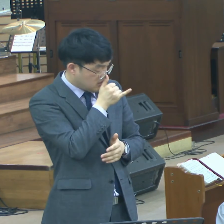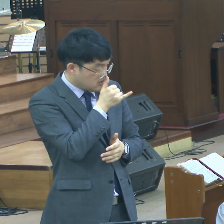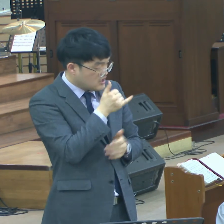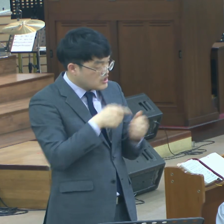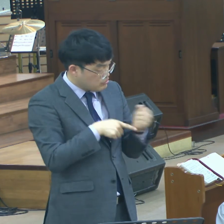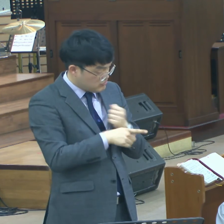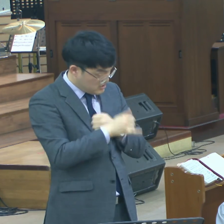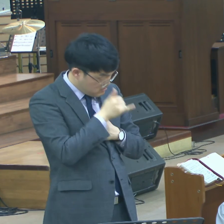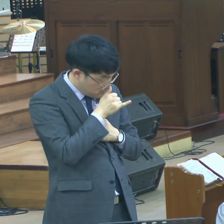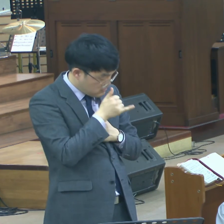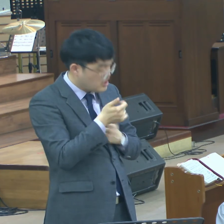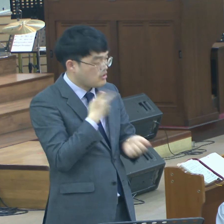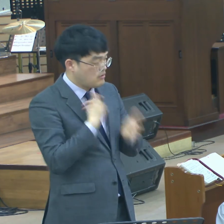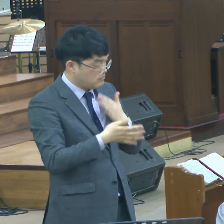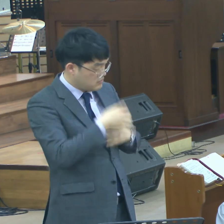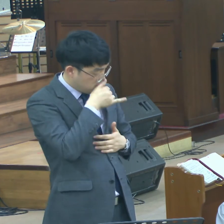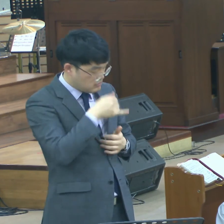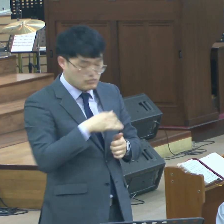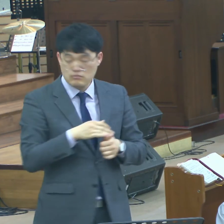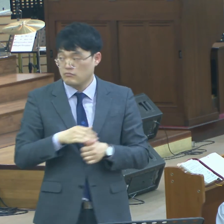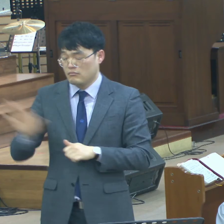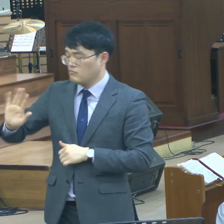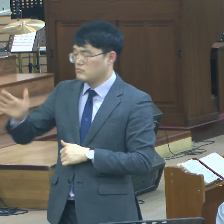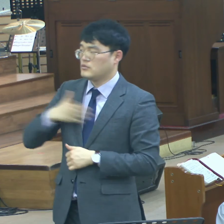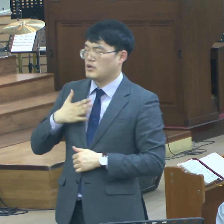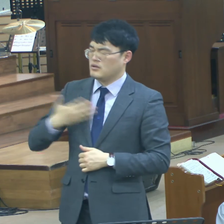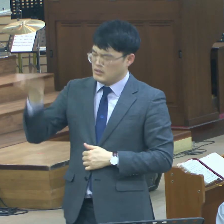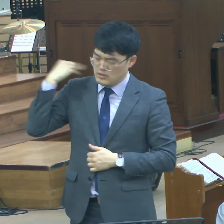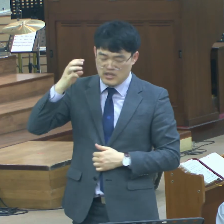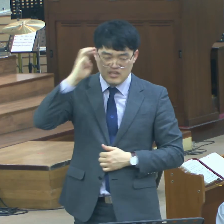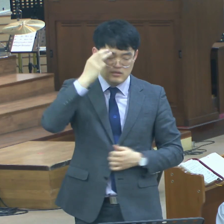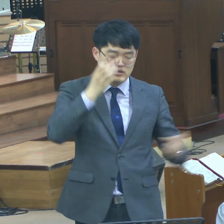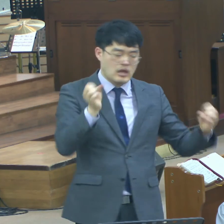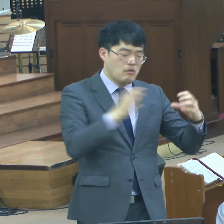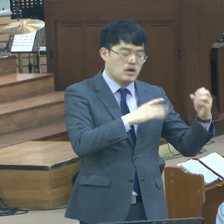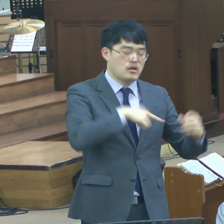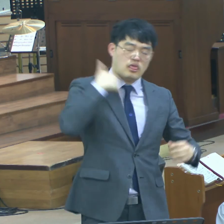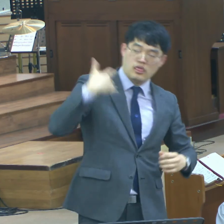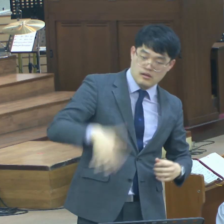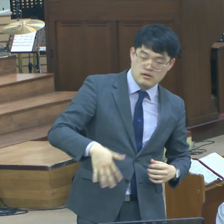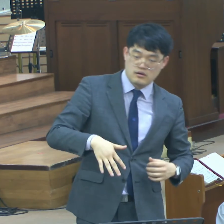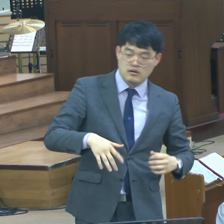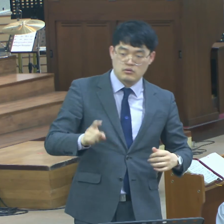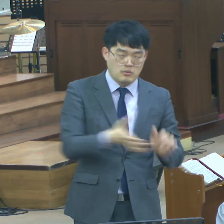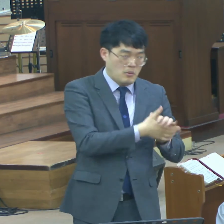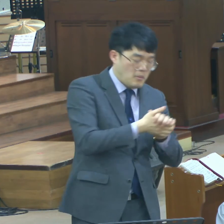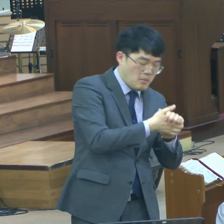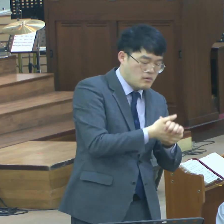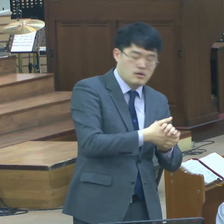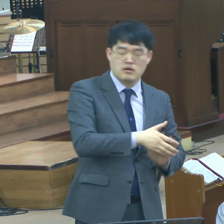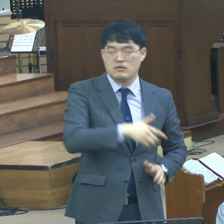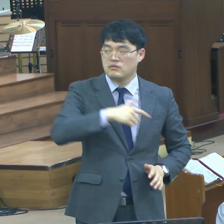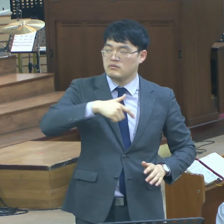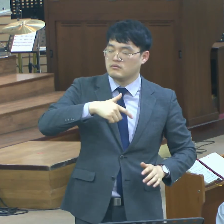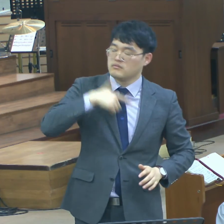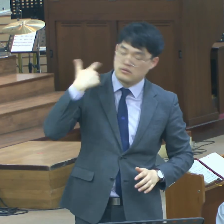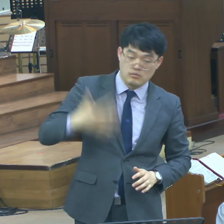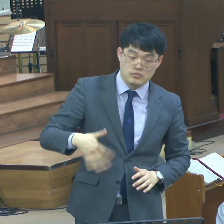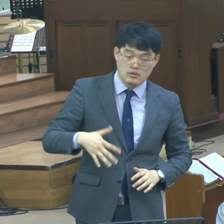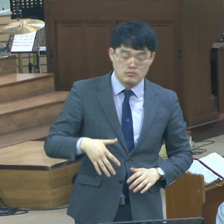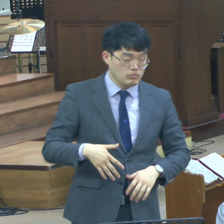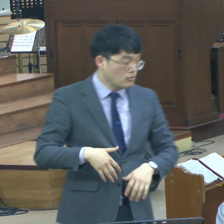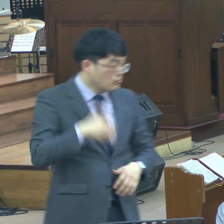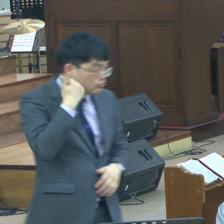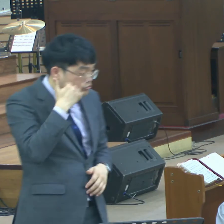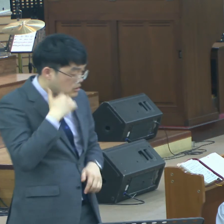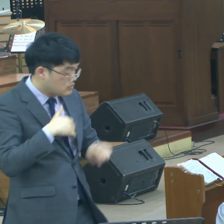아니요. 저는 무슬림들과 대화를 한 적도 없고 우정을 나눈 적도 없었습니다. 그러면 다문화적인 관점에서 누가 당신 설득했습니까?